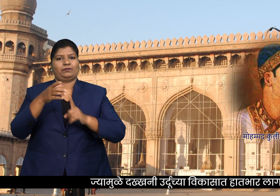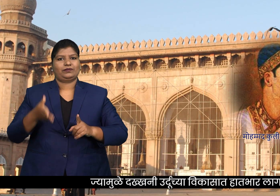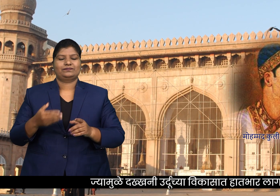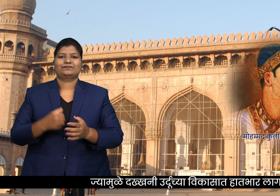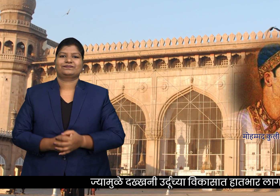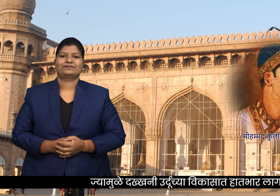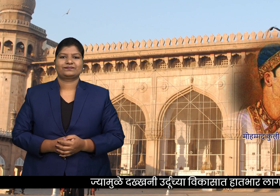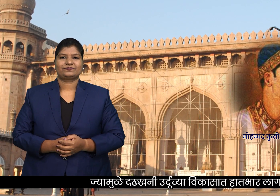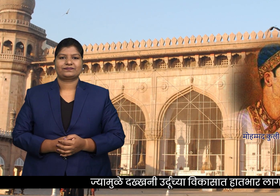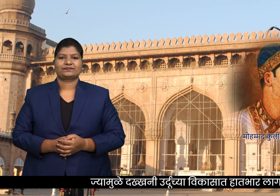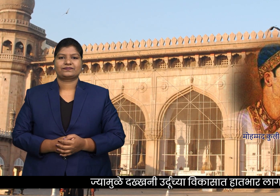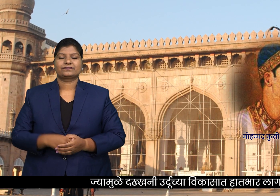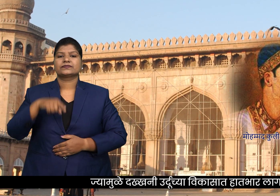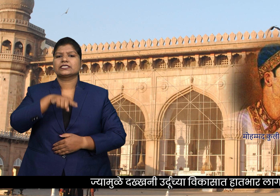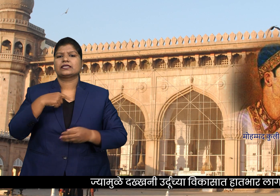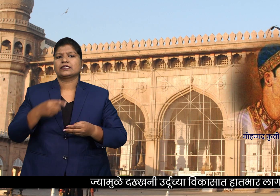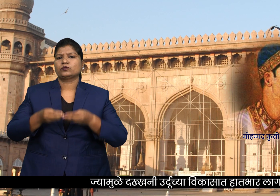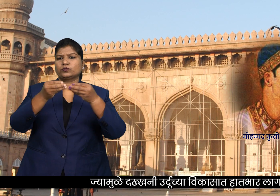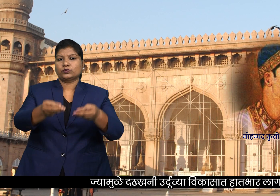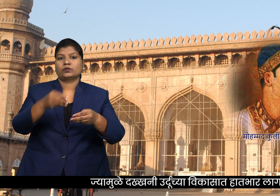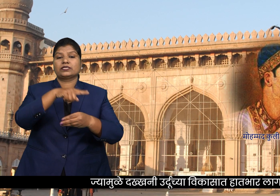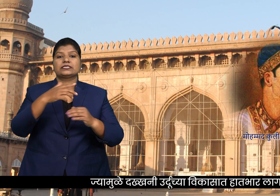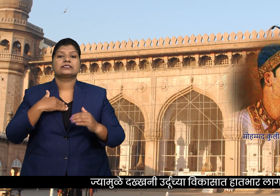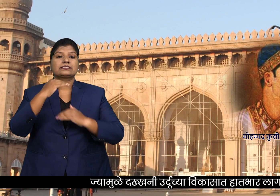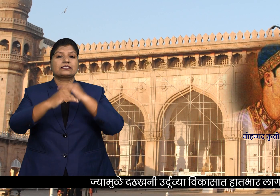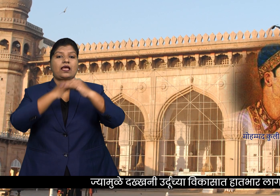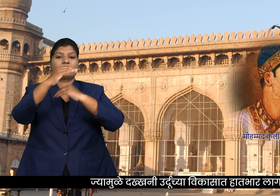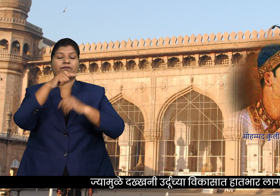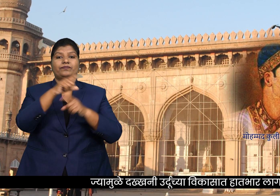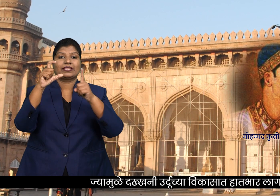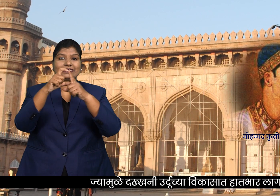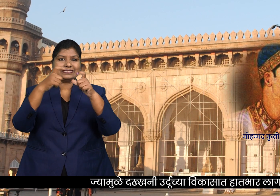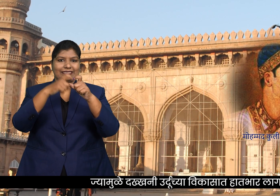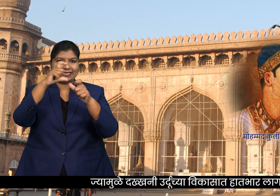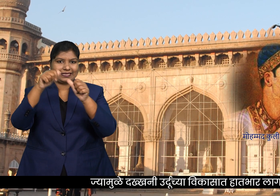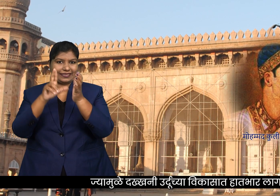ज्यामुळे दख्खनी उर्दूच्या विकासात हातभार लागला.